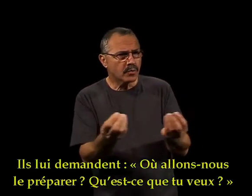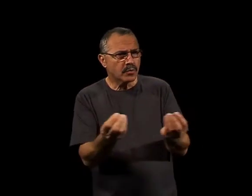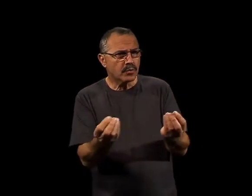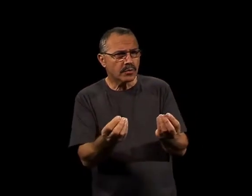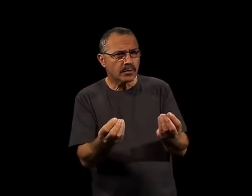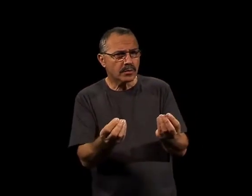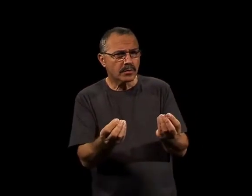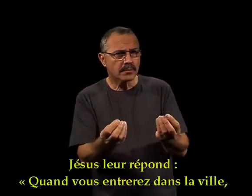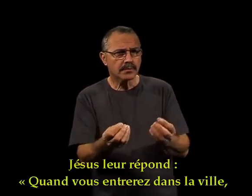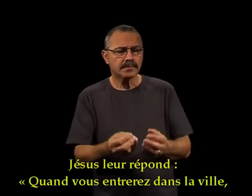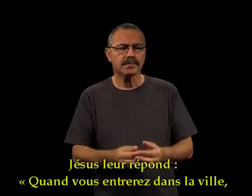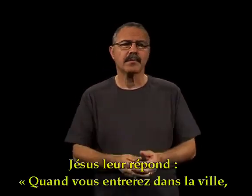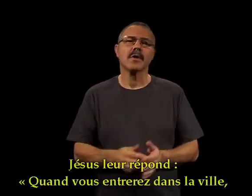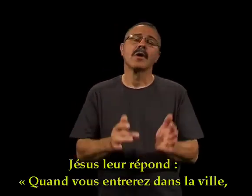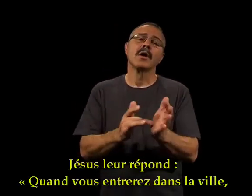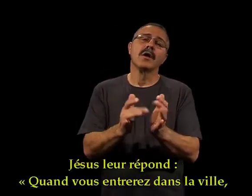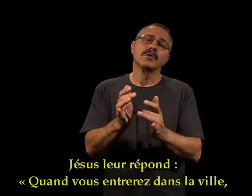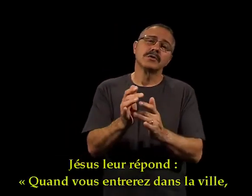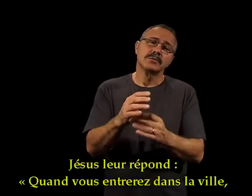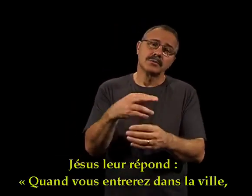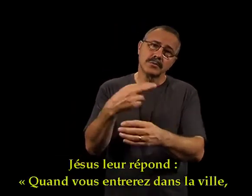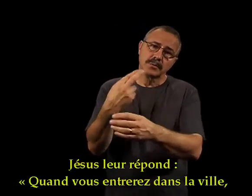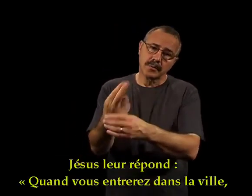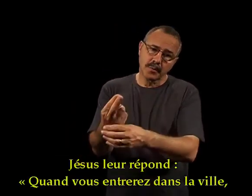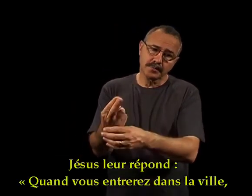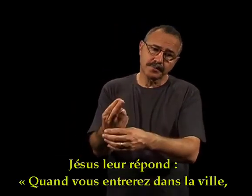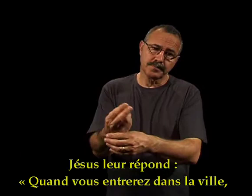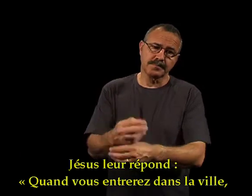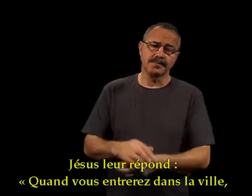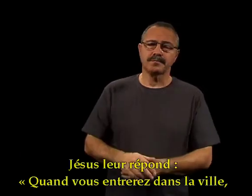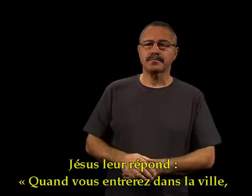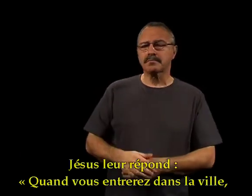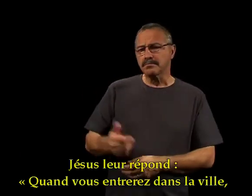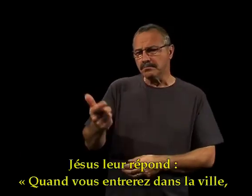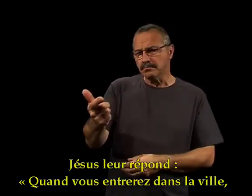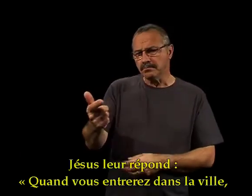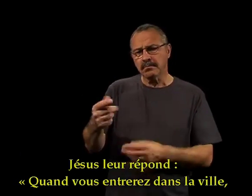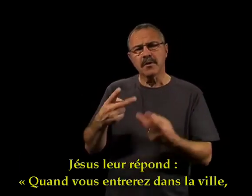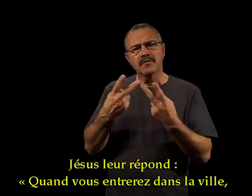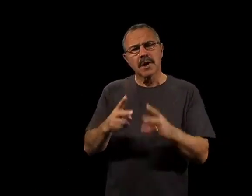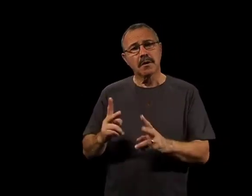Qu'est-ce que tu veux ?» Jésus leur répond « Quand vous entrerez dans la